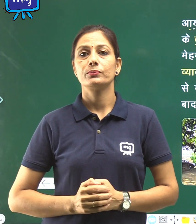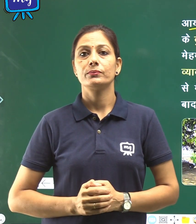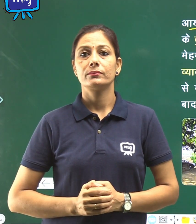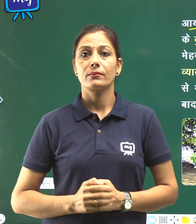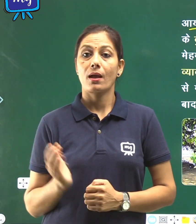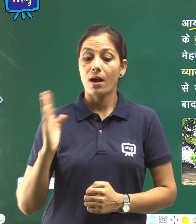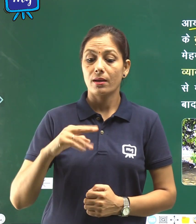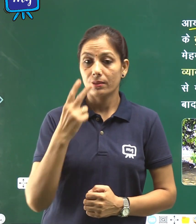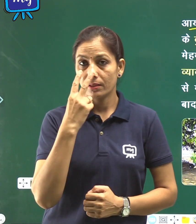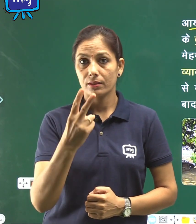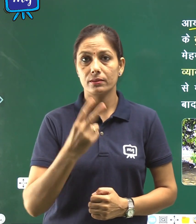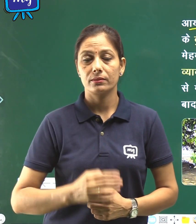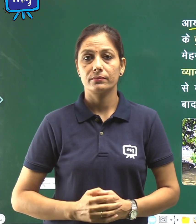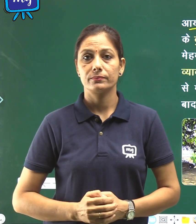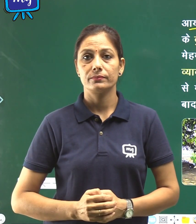आया देखकर